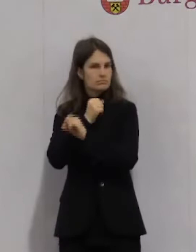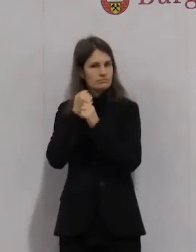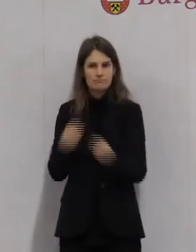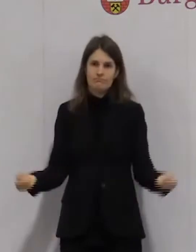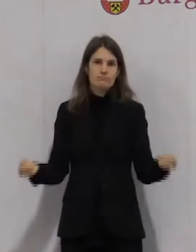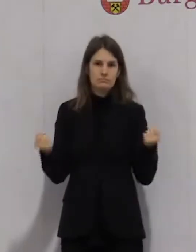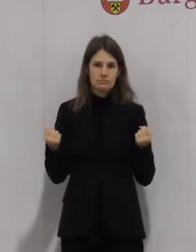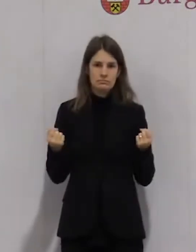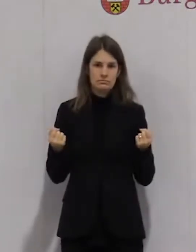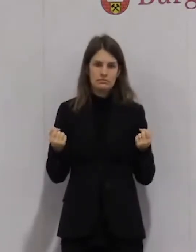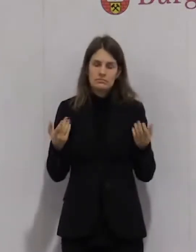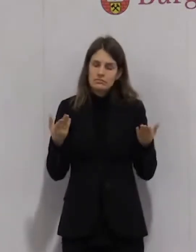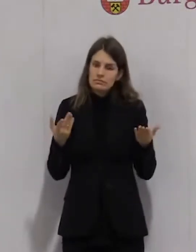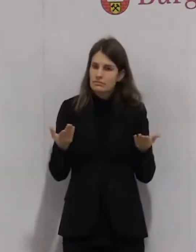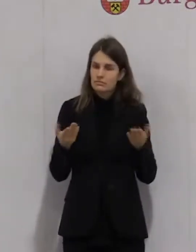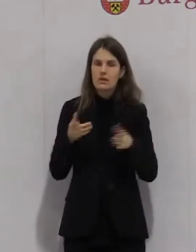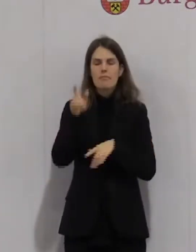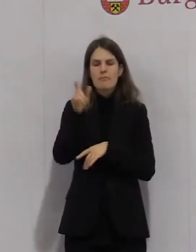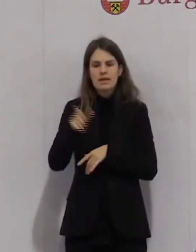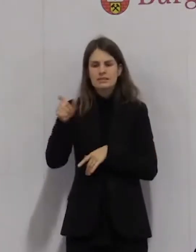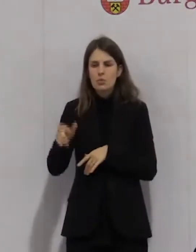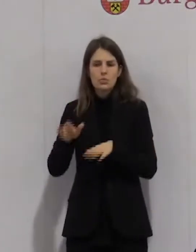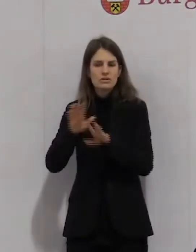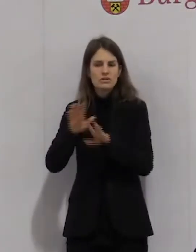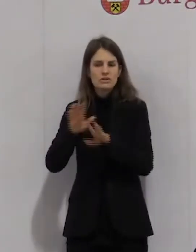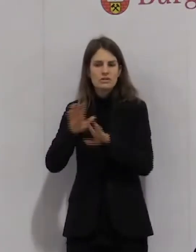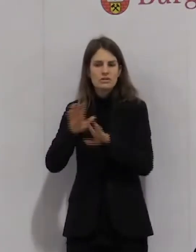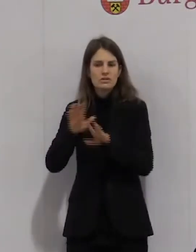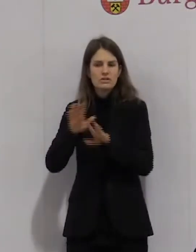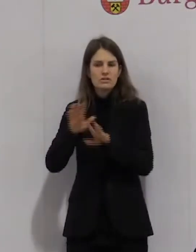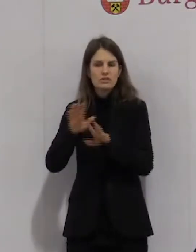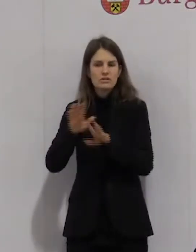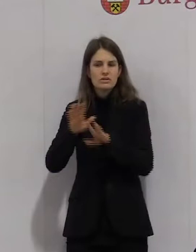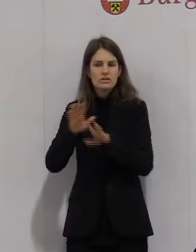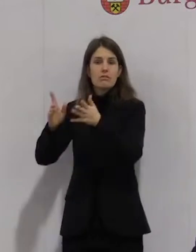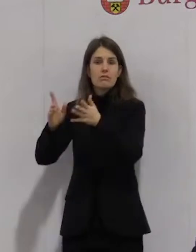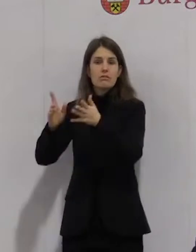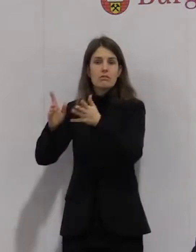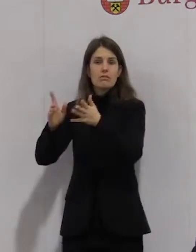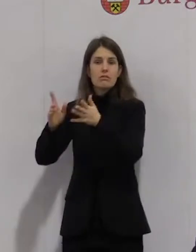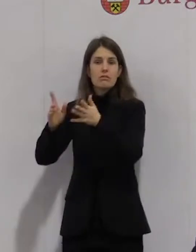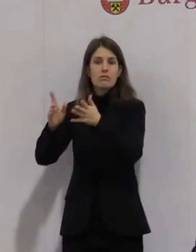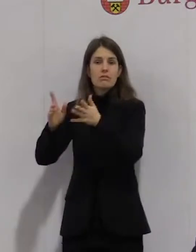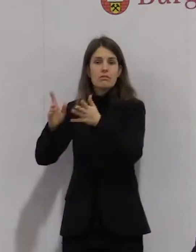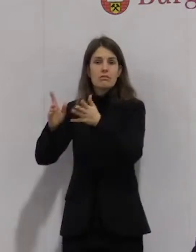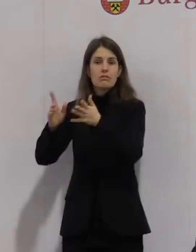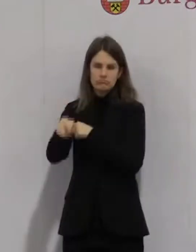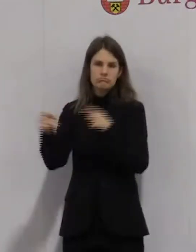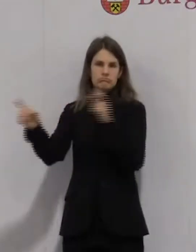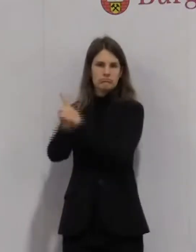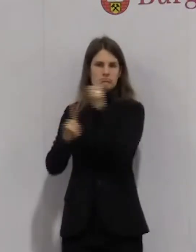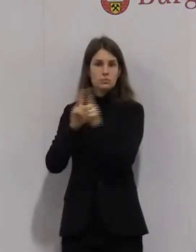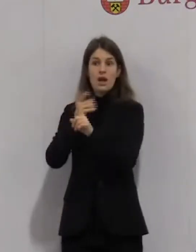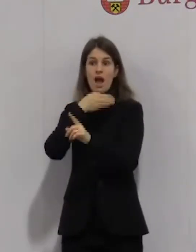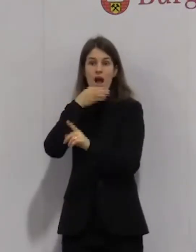findet unabhängig von der Personenzahl, die sich dort bewegt, nicht statt. Und es ist eben auch nicht möglich, dort